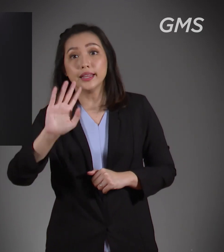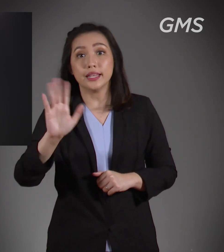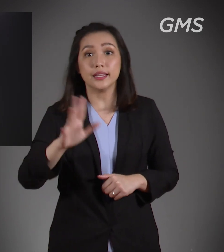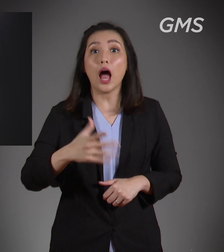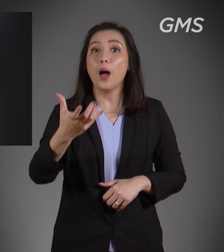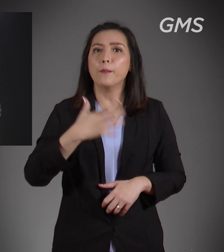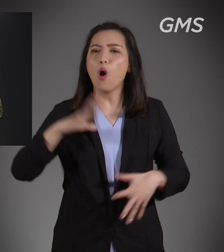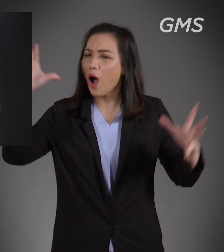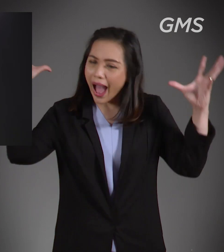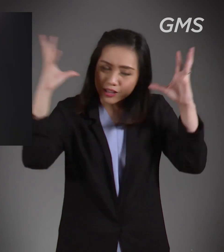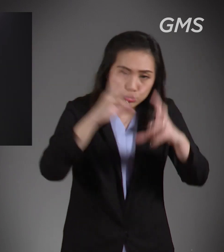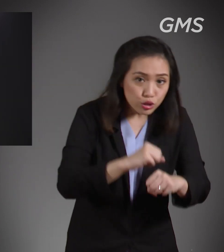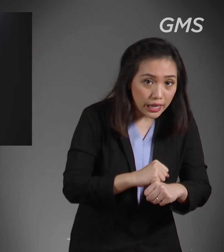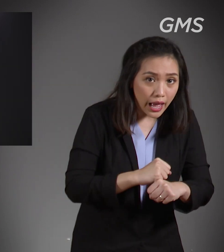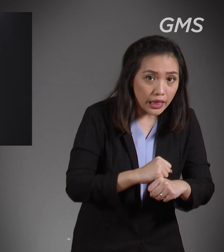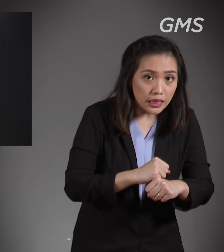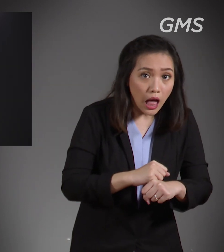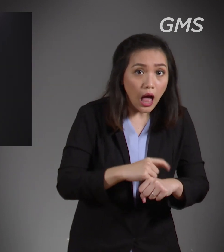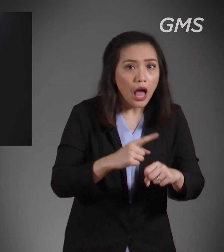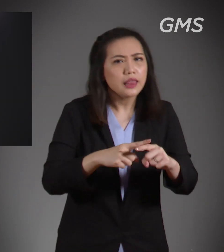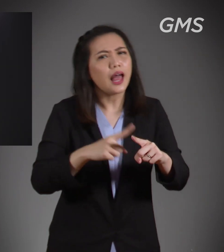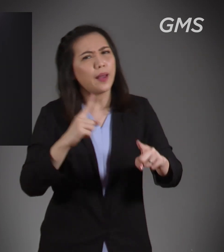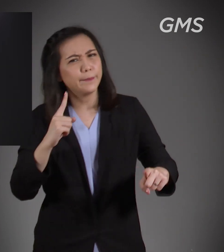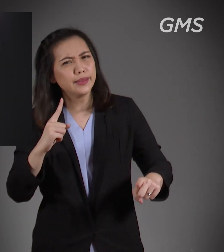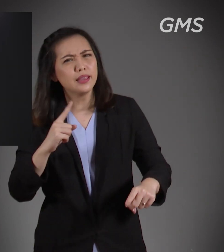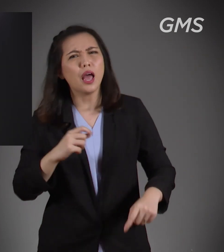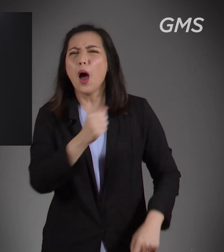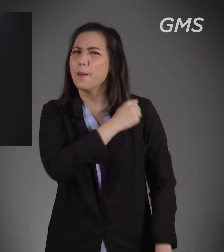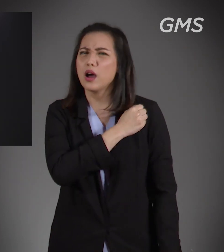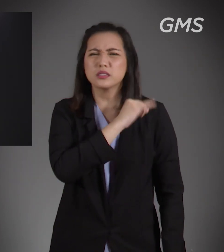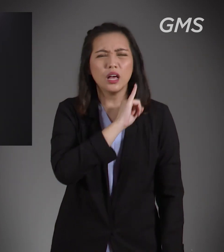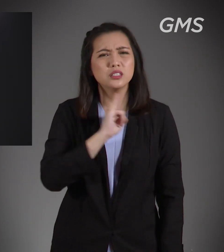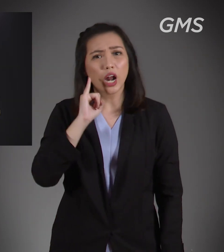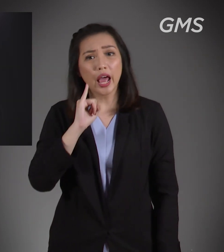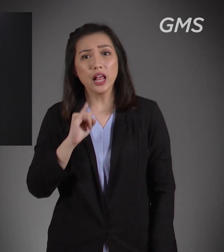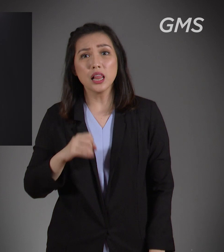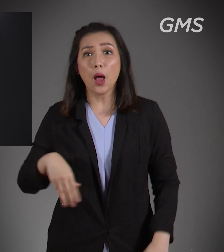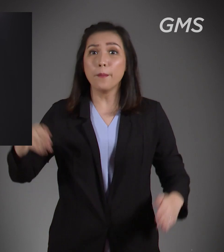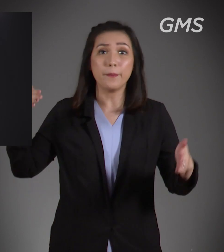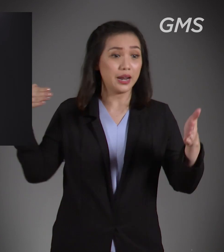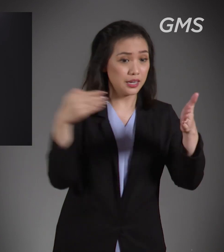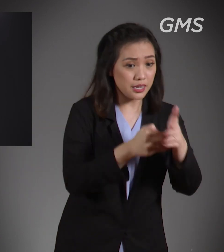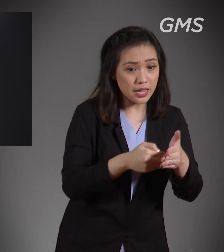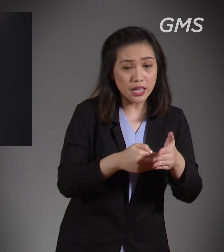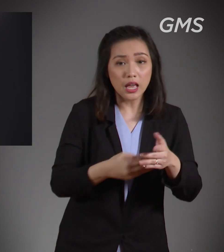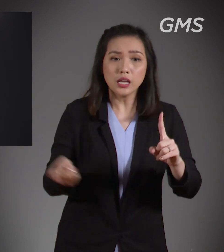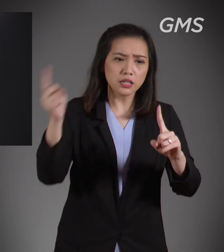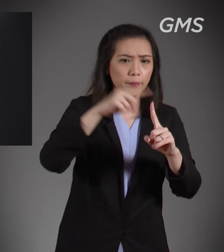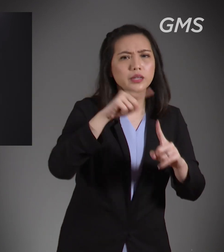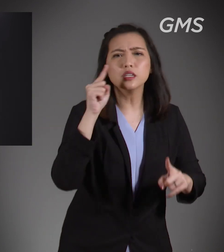memusnahkan. Mereka berhenti sampai situ. Harusnya dia kejar perkenanan. Seperti Daud